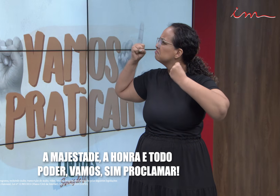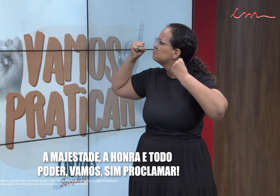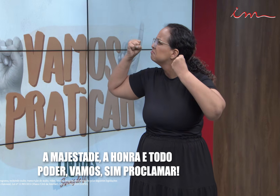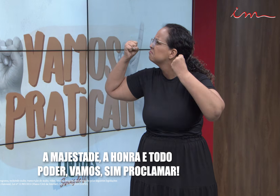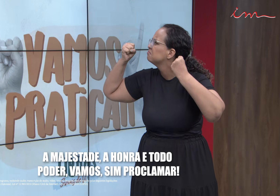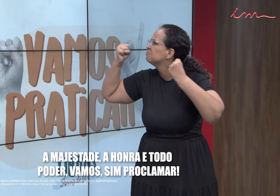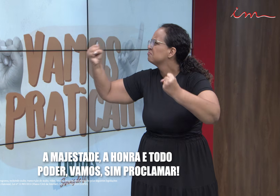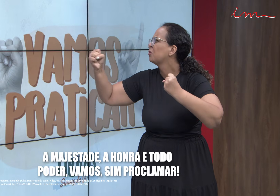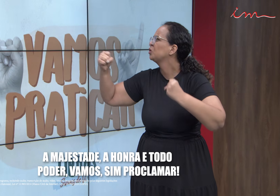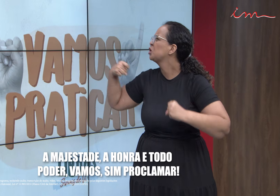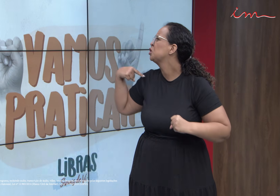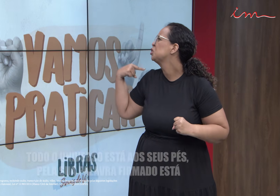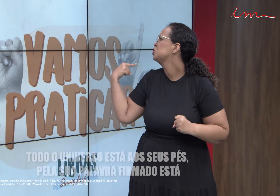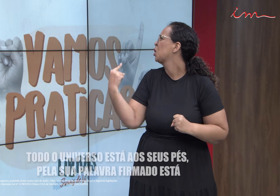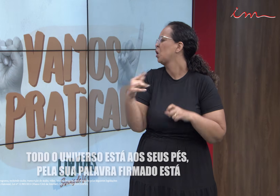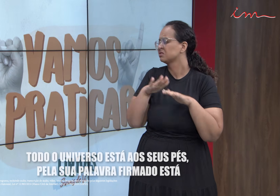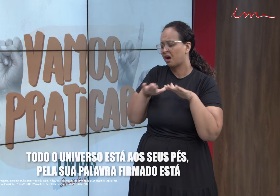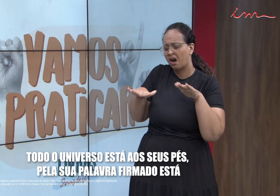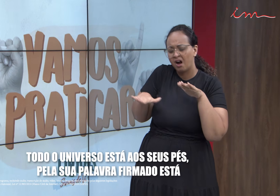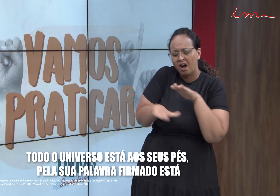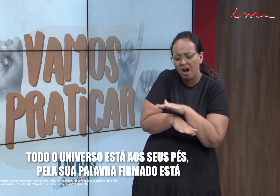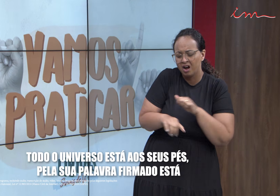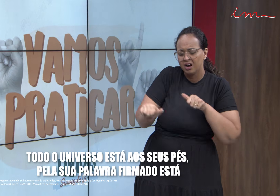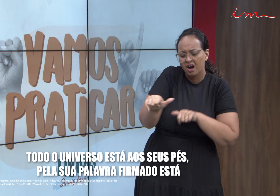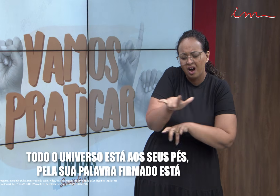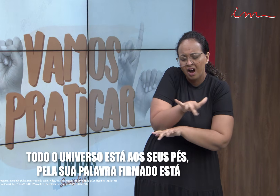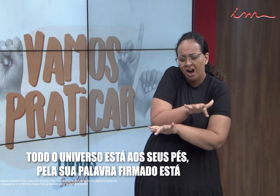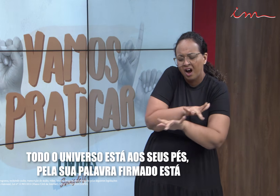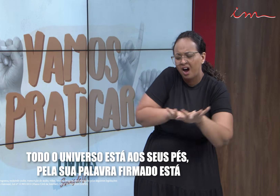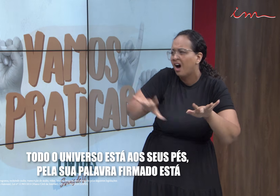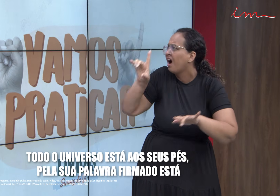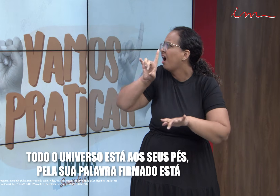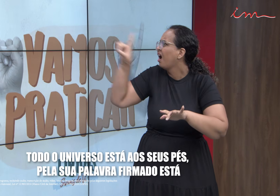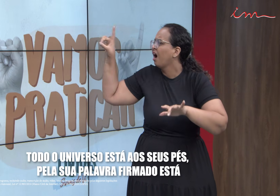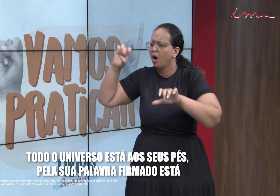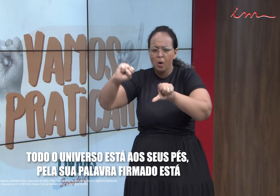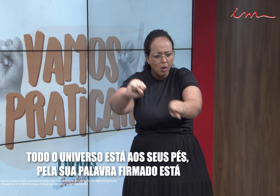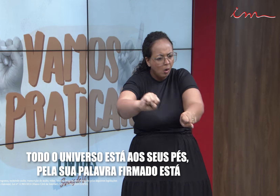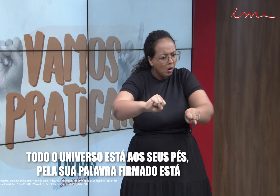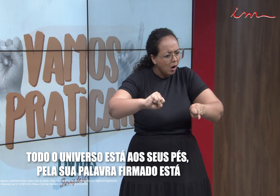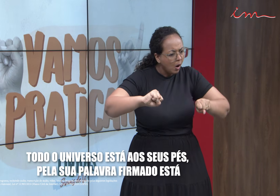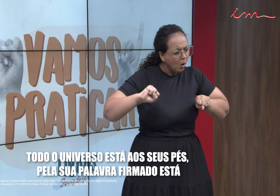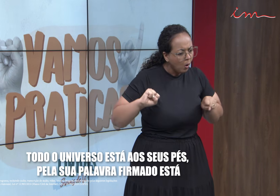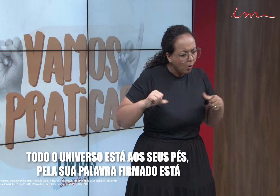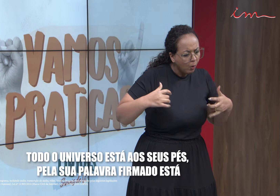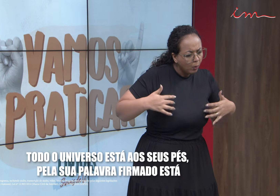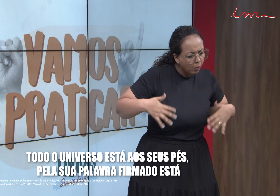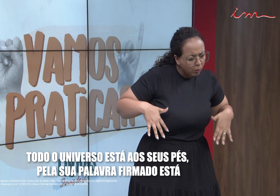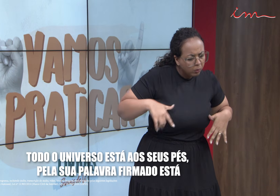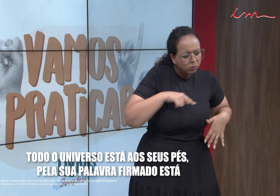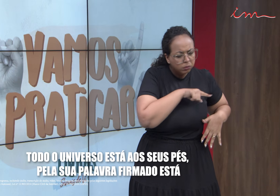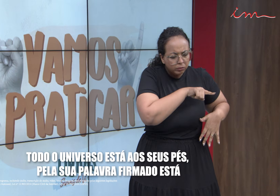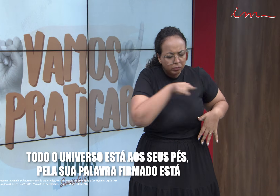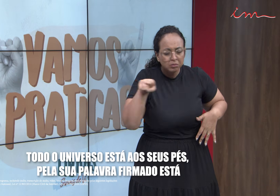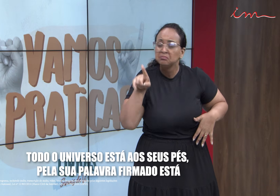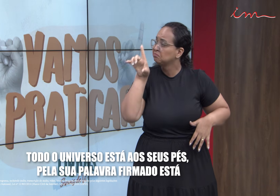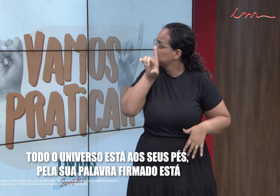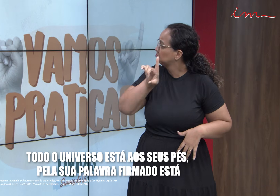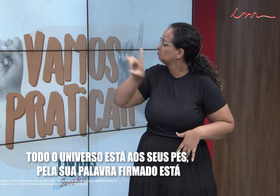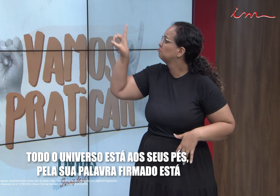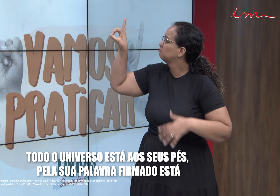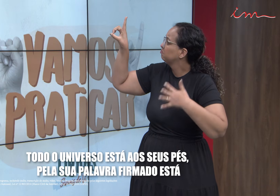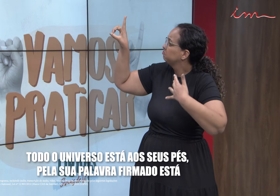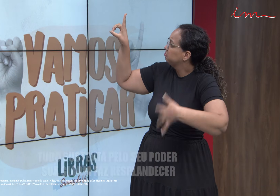Vamos sim proclamar, todo o universo está a seus pés, pela sua palavra que